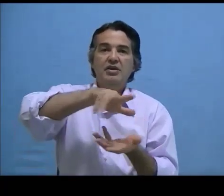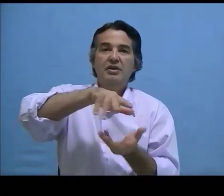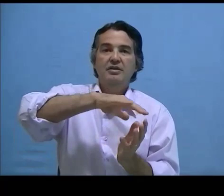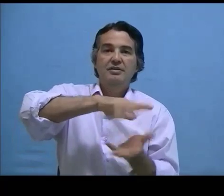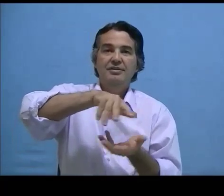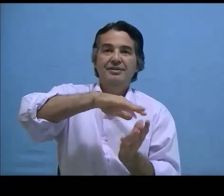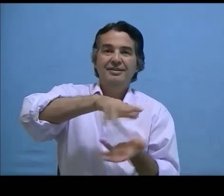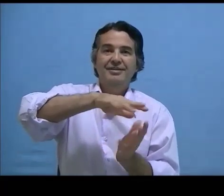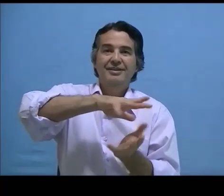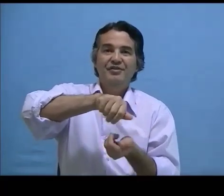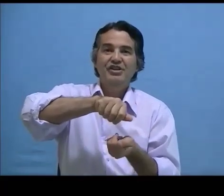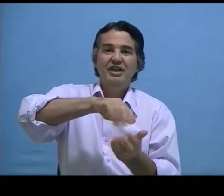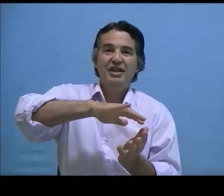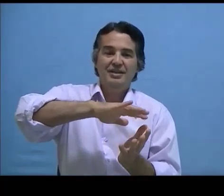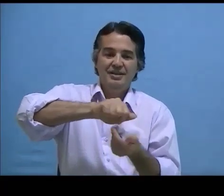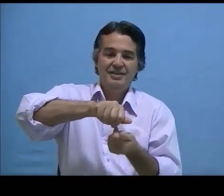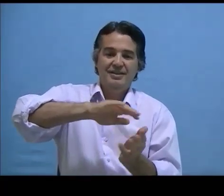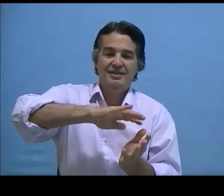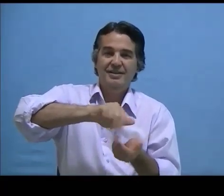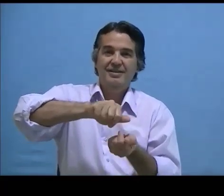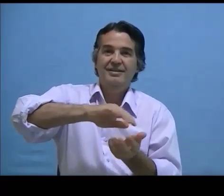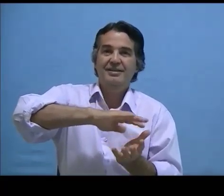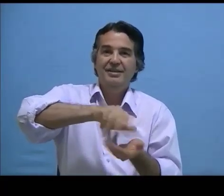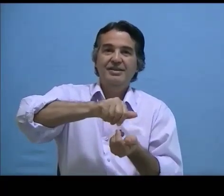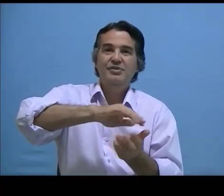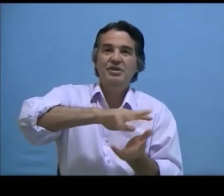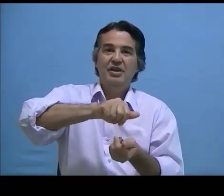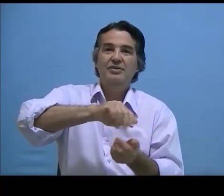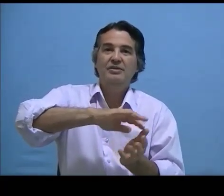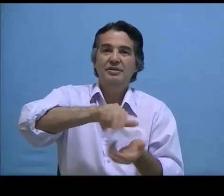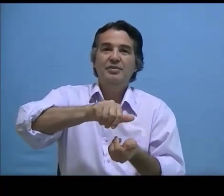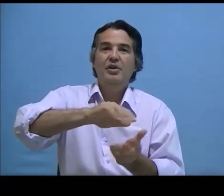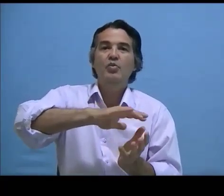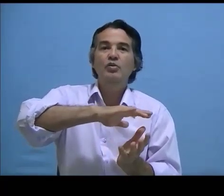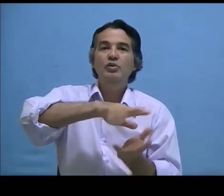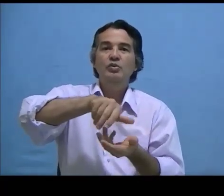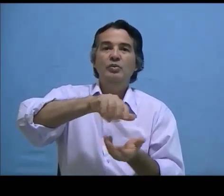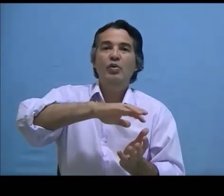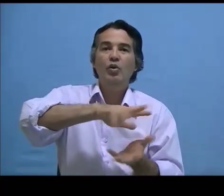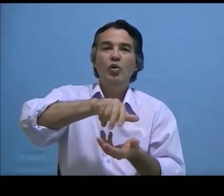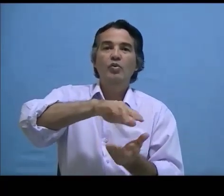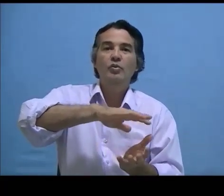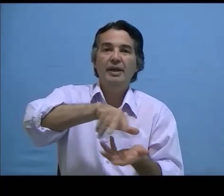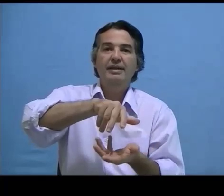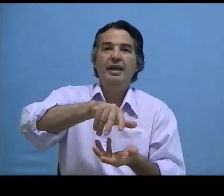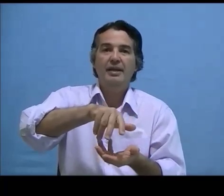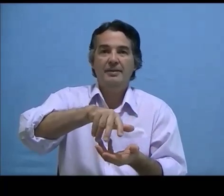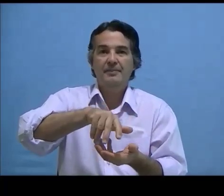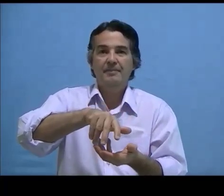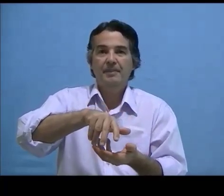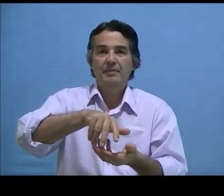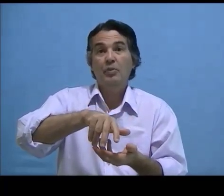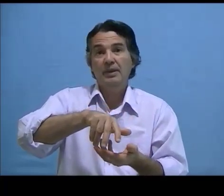ó, e fechinhar. Esse é o sinal para o mundo, para o globo, para a Terra, para o